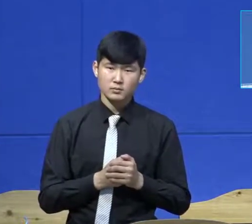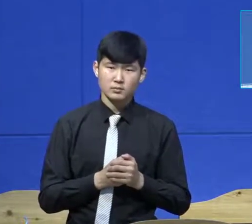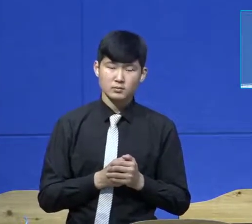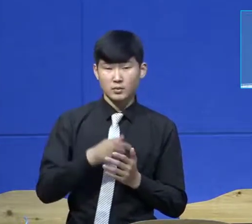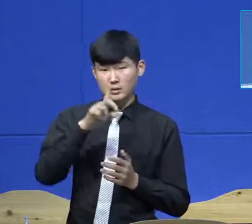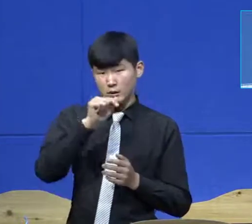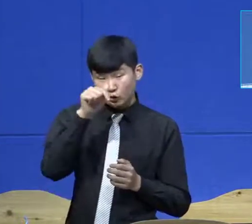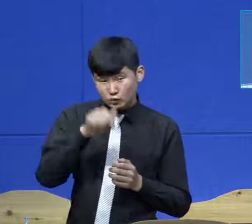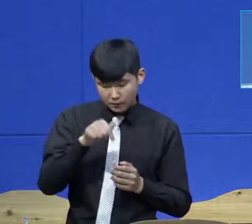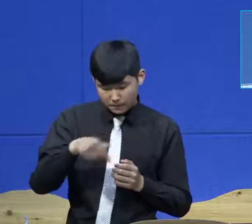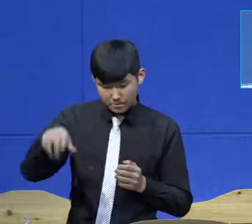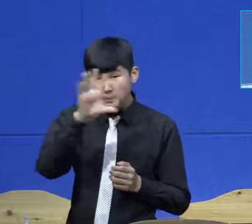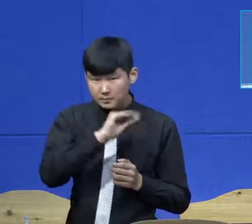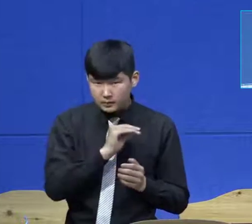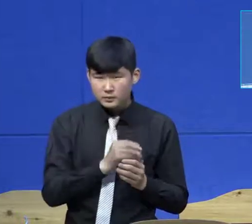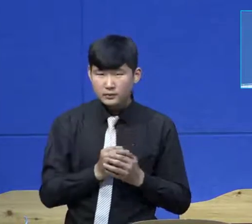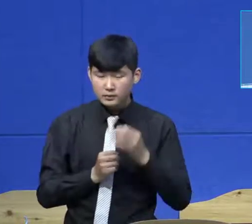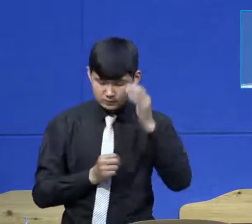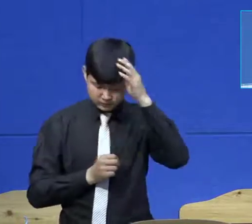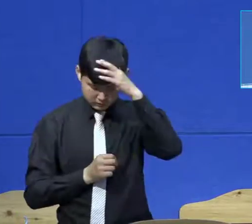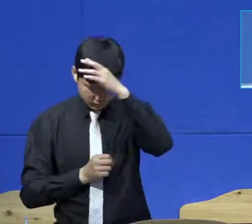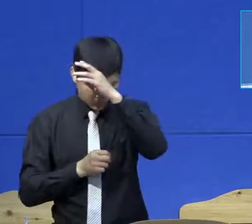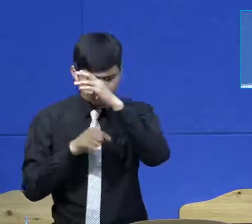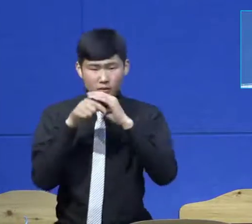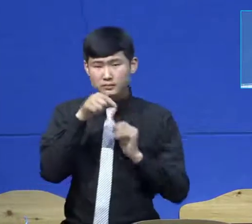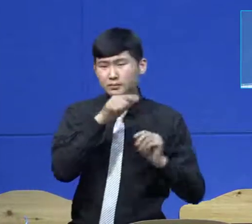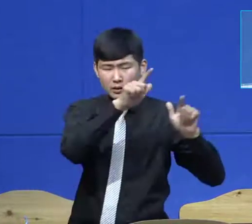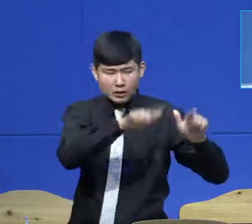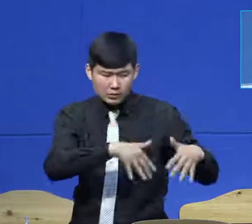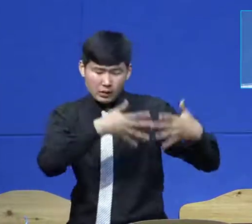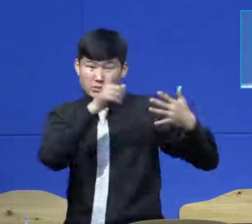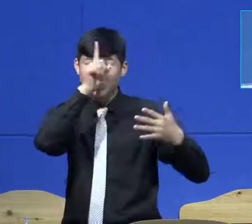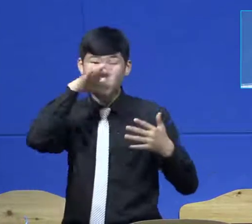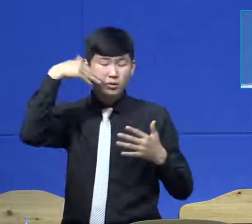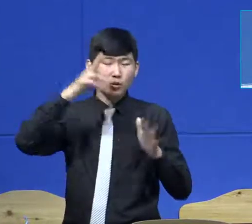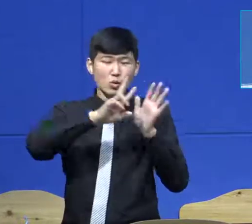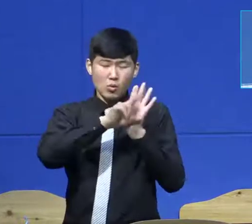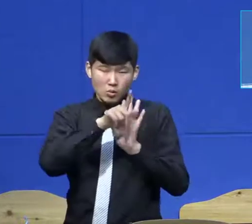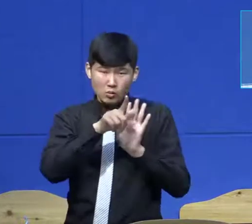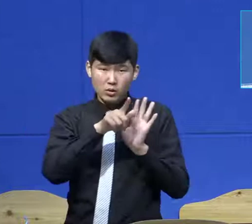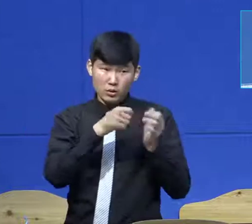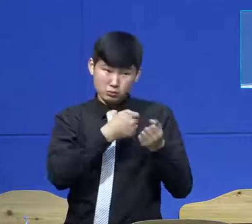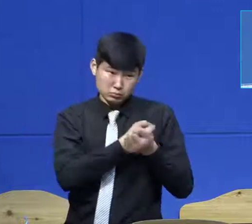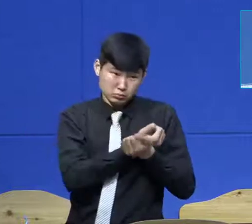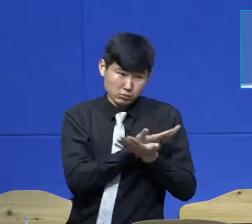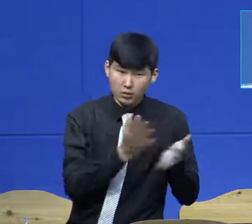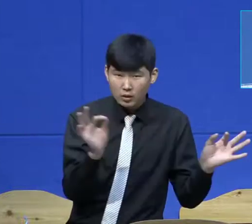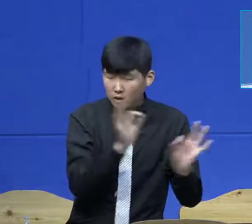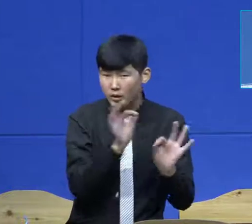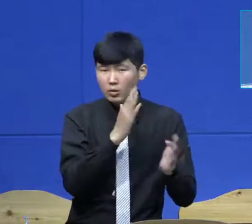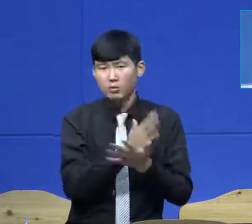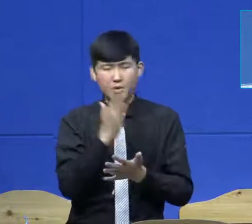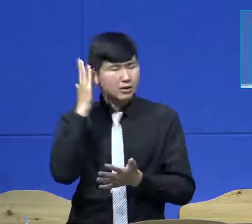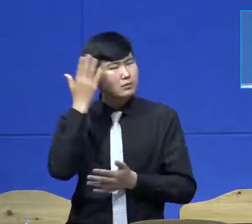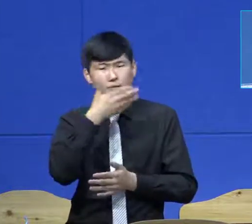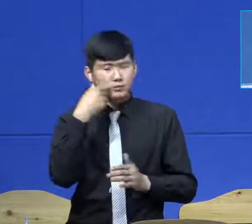За одоо бид нэр энэ гайхалтай бурхны үгийг тараахгүй байх аргагүй.